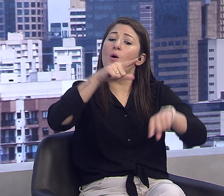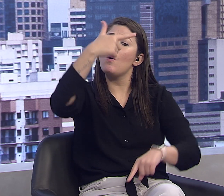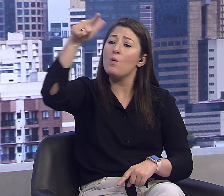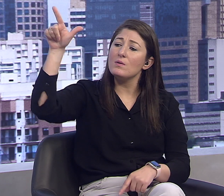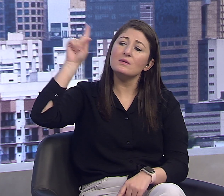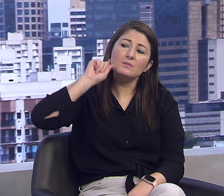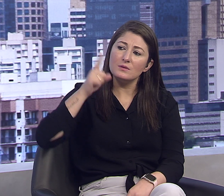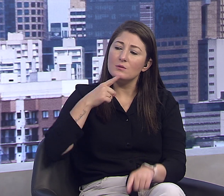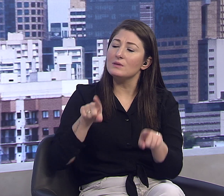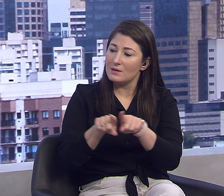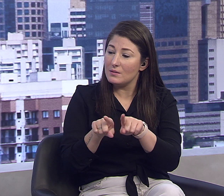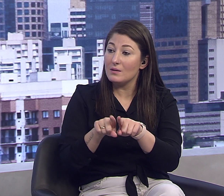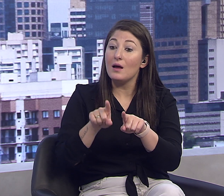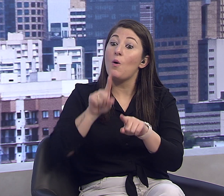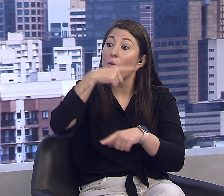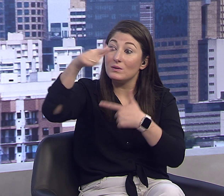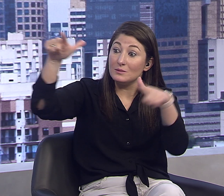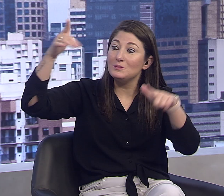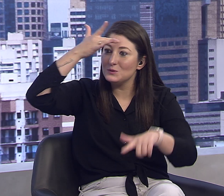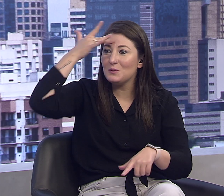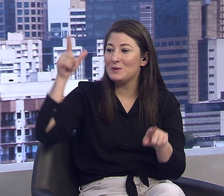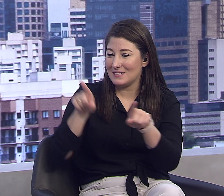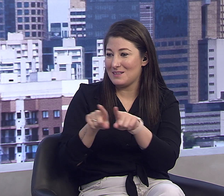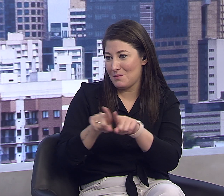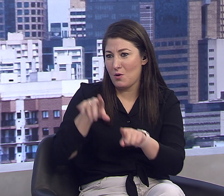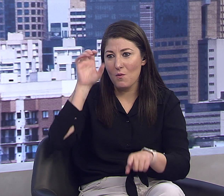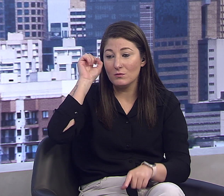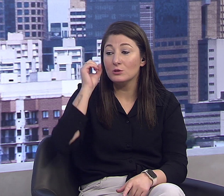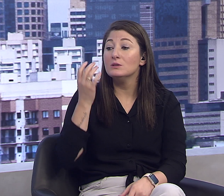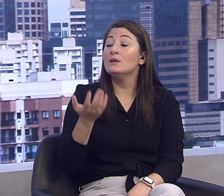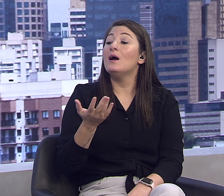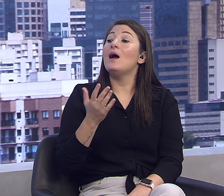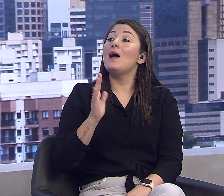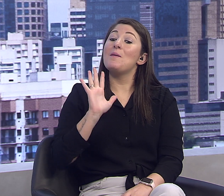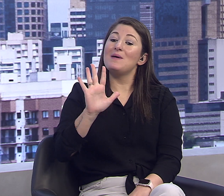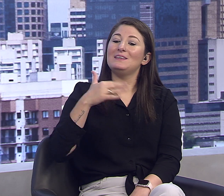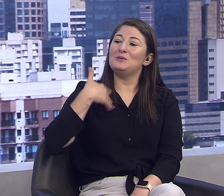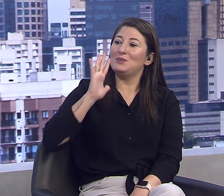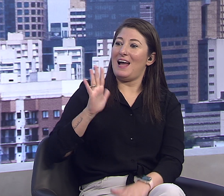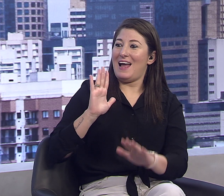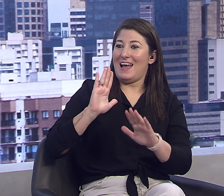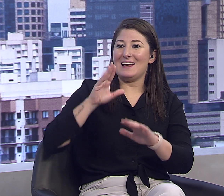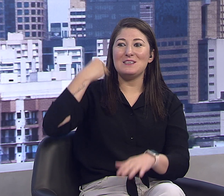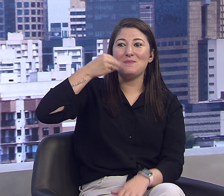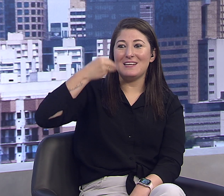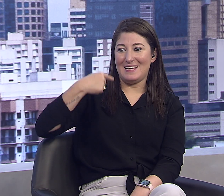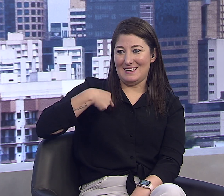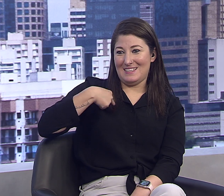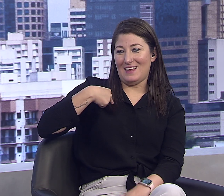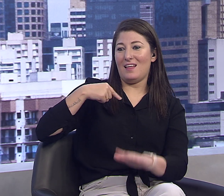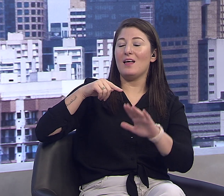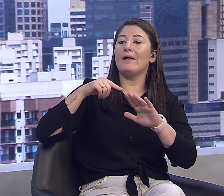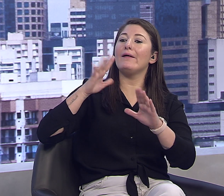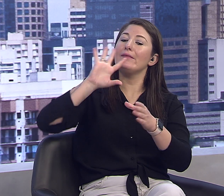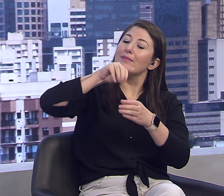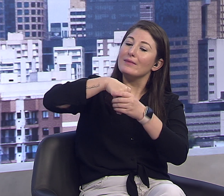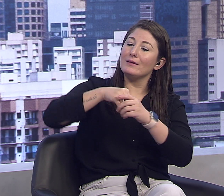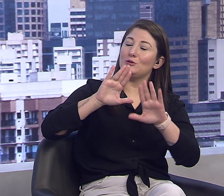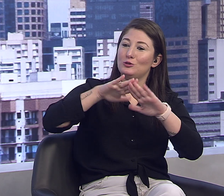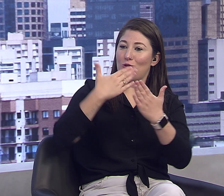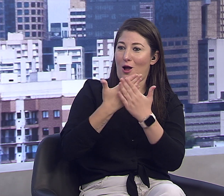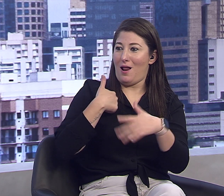surda. E não. A gente tem outras pessoas que também usam a língua de sinais. Por exemplo, eu